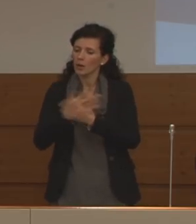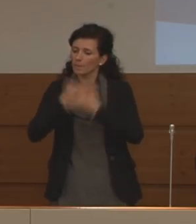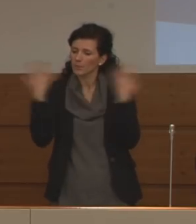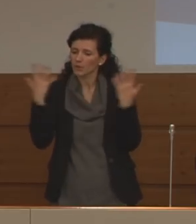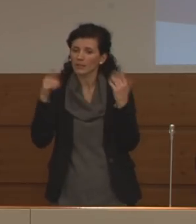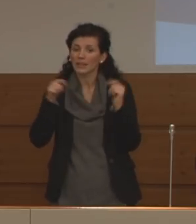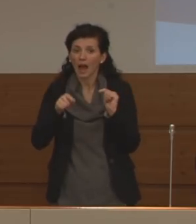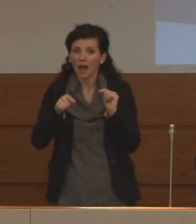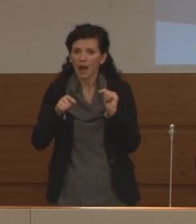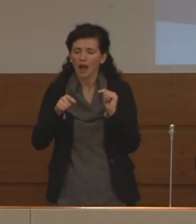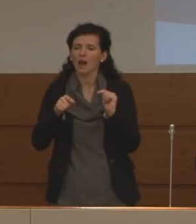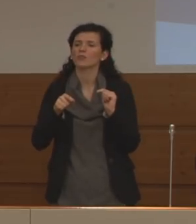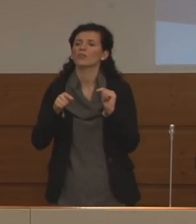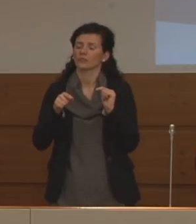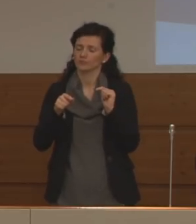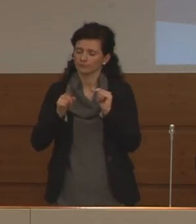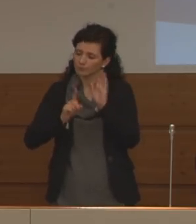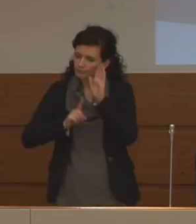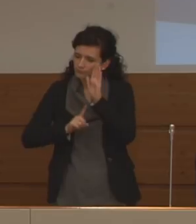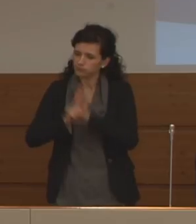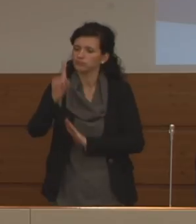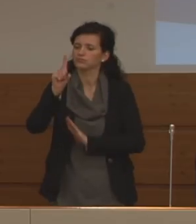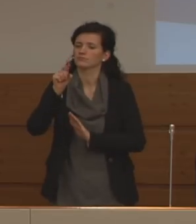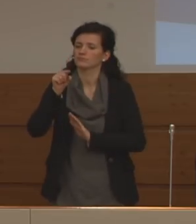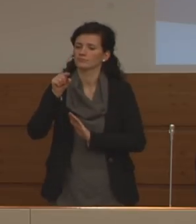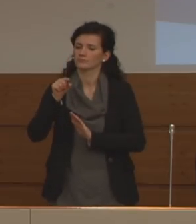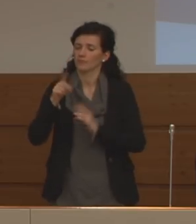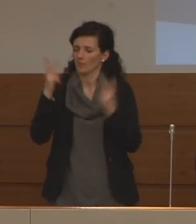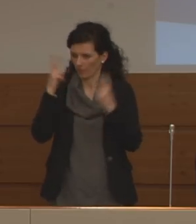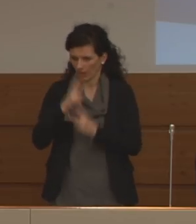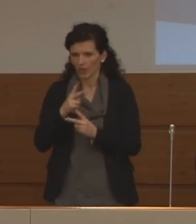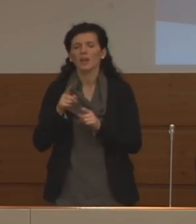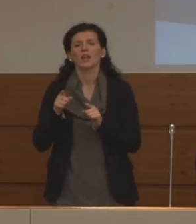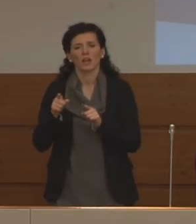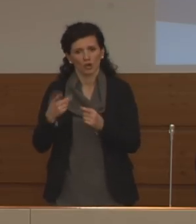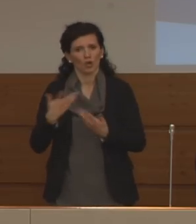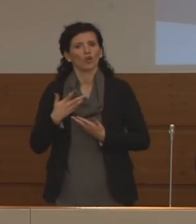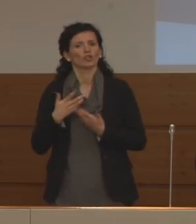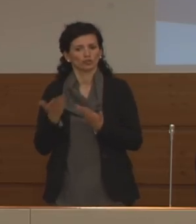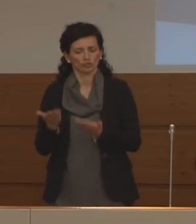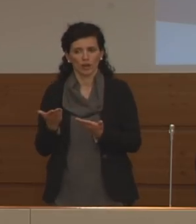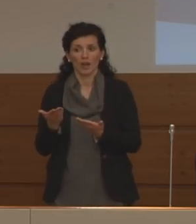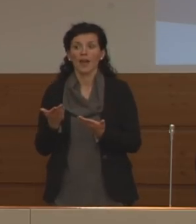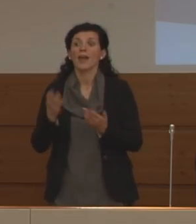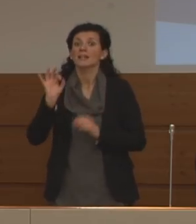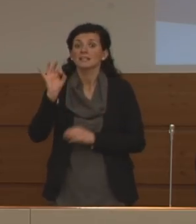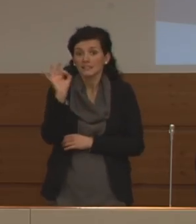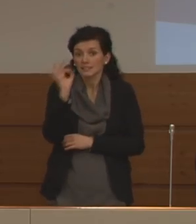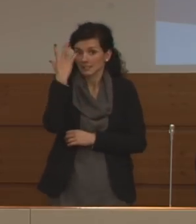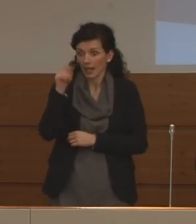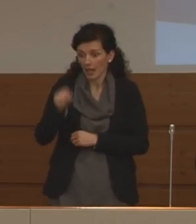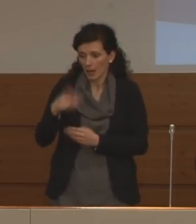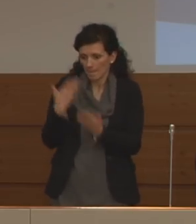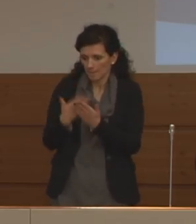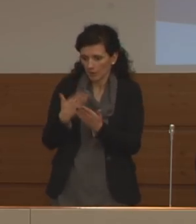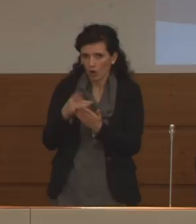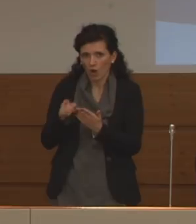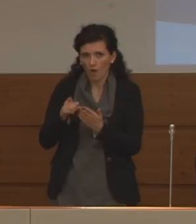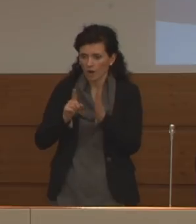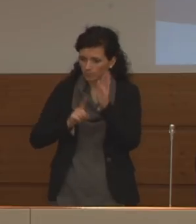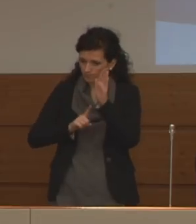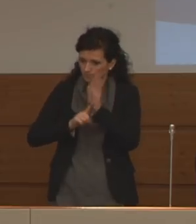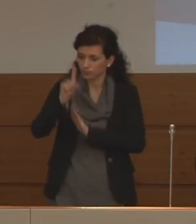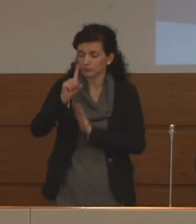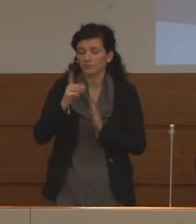inconfutabile di efficacia e nel caso specifico questa evidenza a oggi non è